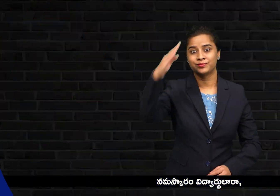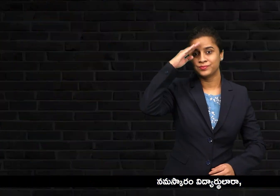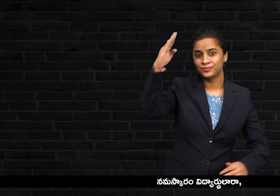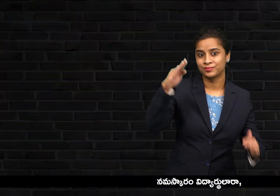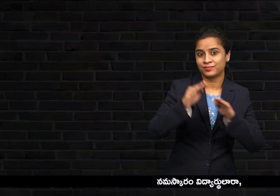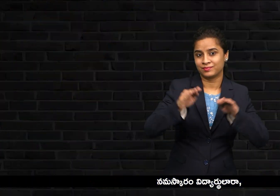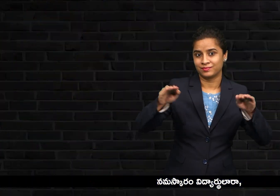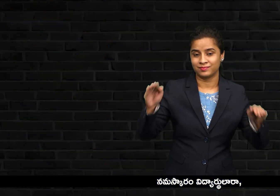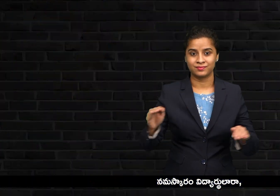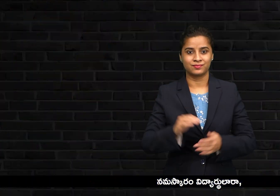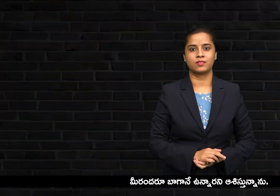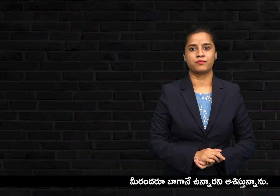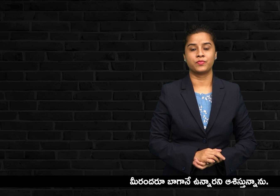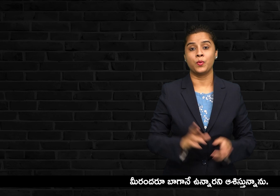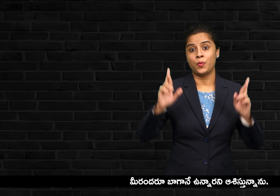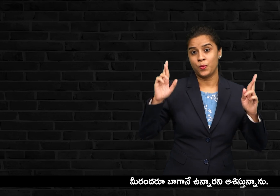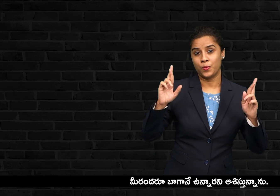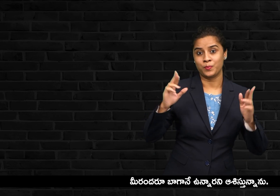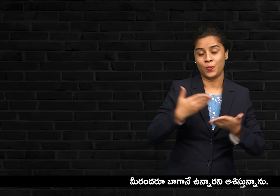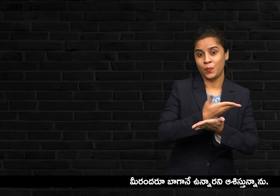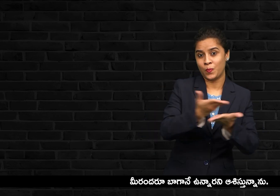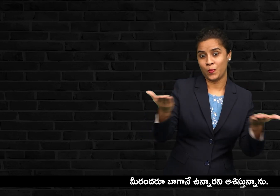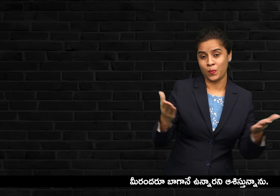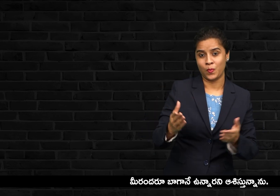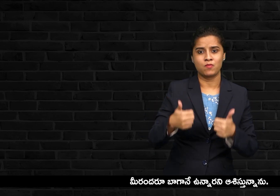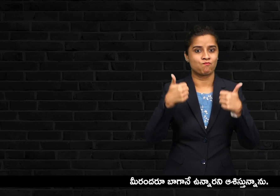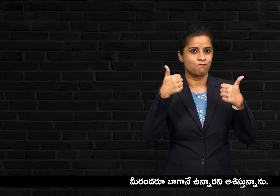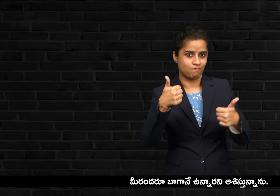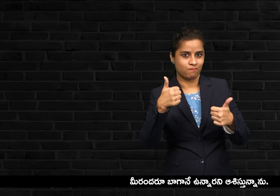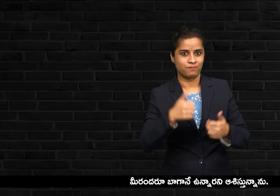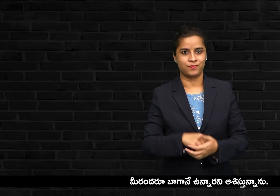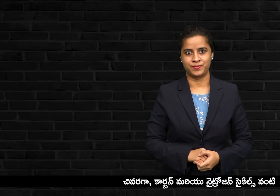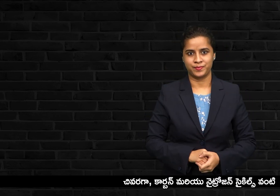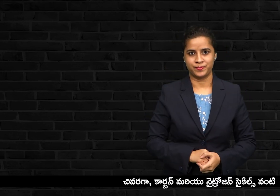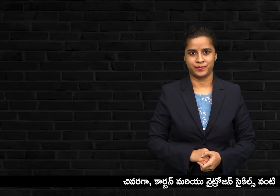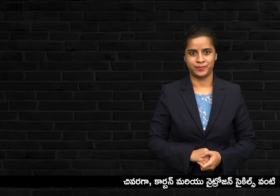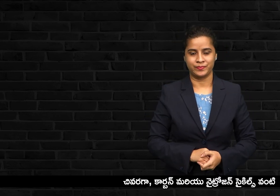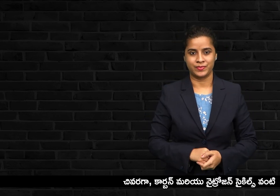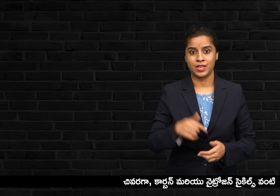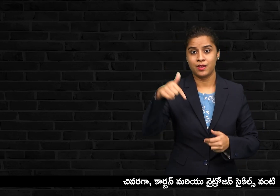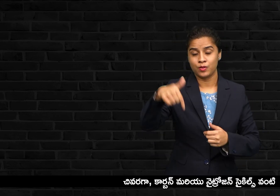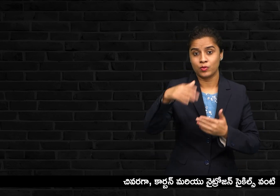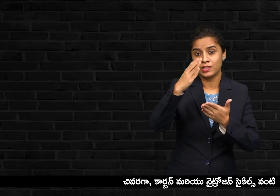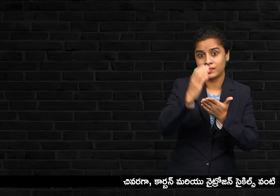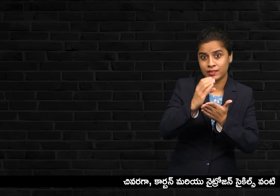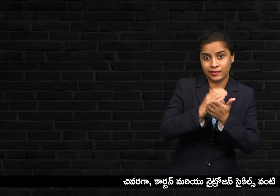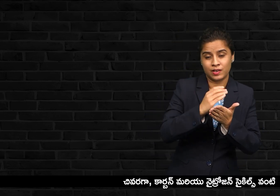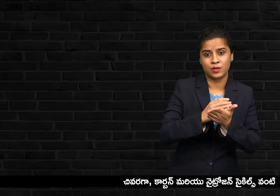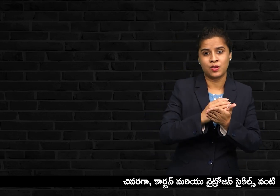నమస్కారం విద్యార్థులారా, మీరందరూ బాగానే ఉన్నారని ఆశిస్తున్నాను. చివరగా కార్బన్ మరియు నైట్రోజన్